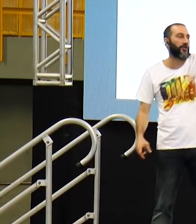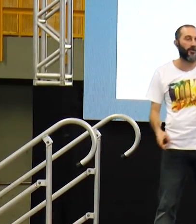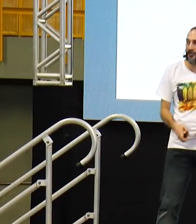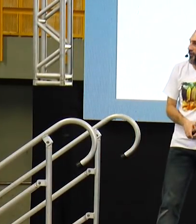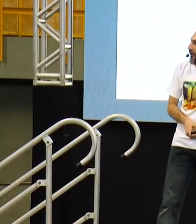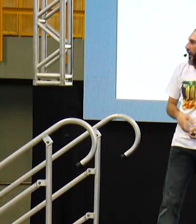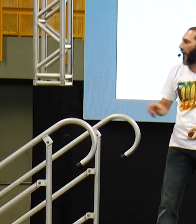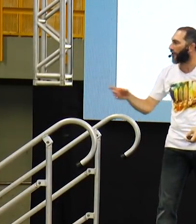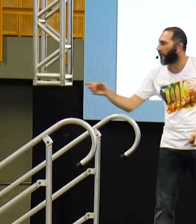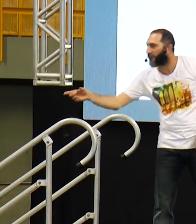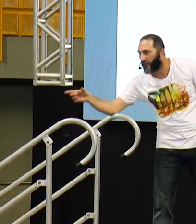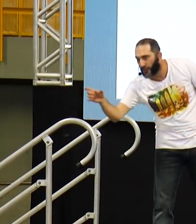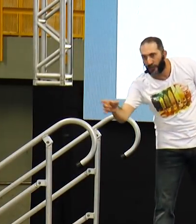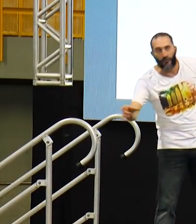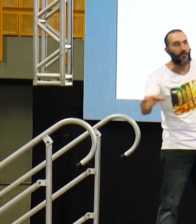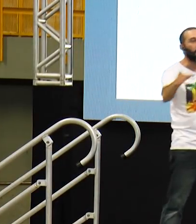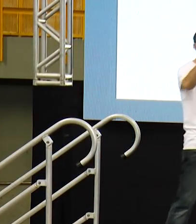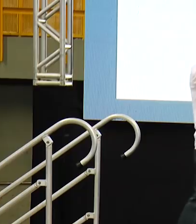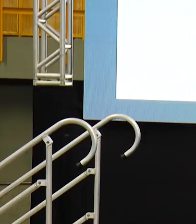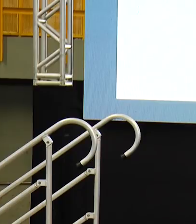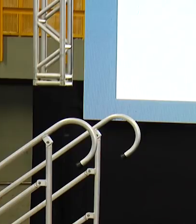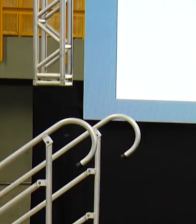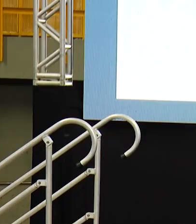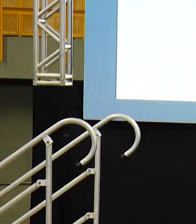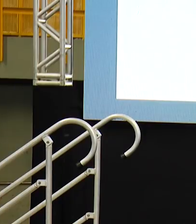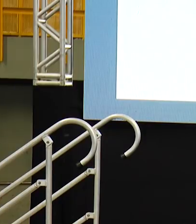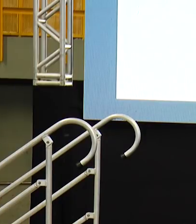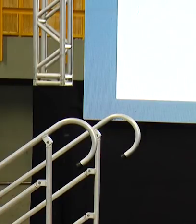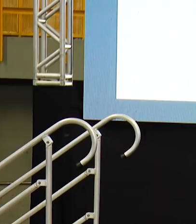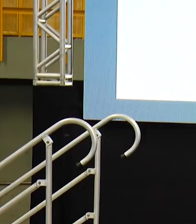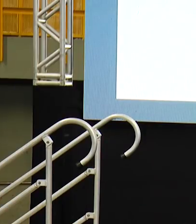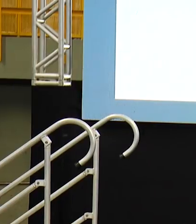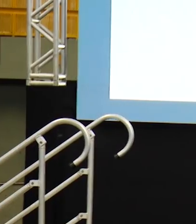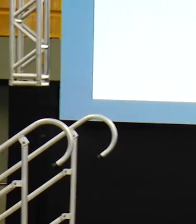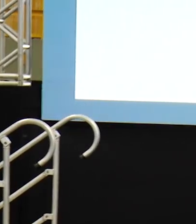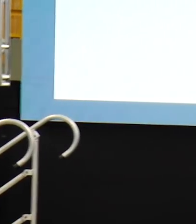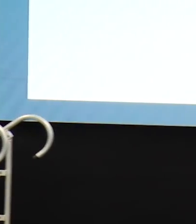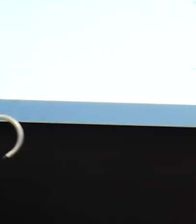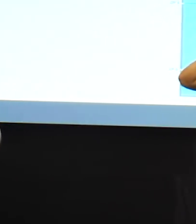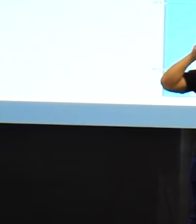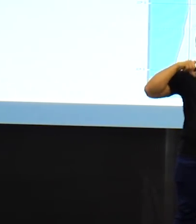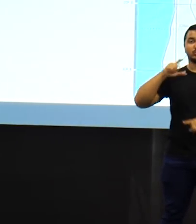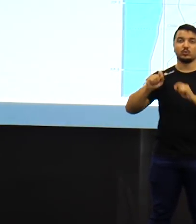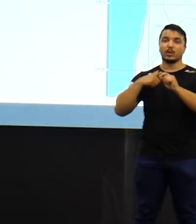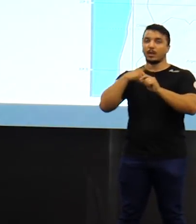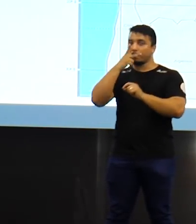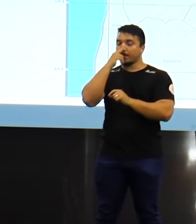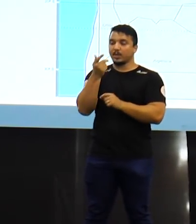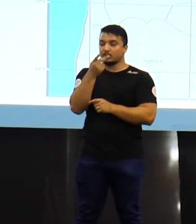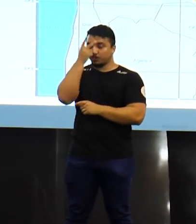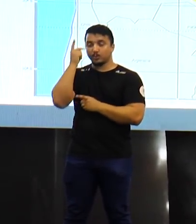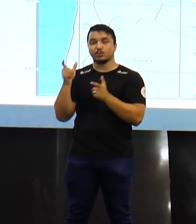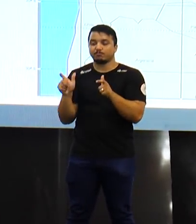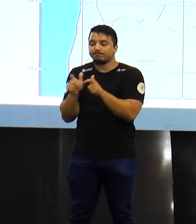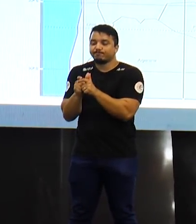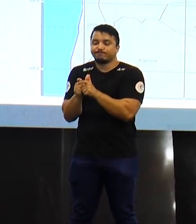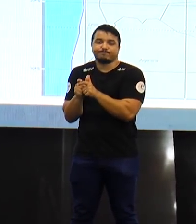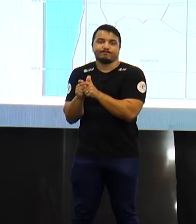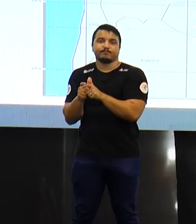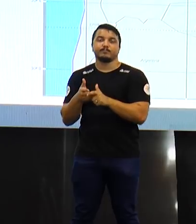aos estrangeiros. Haja visto que na Amazônia brasileira nós tínhamos um despovoamento muito